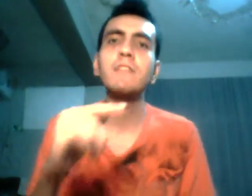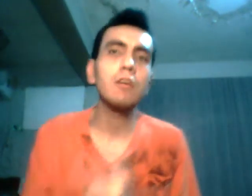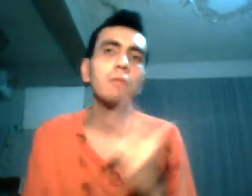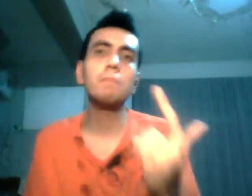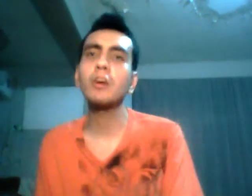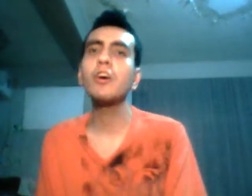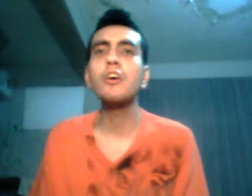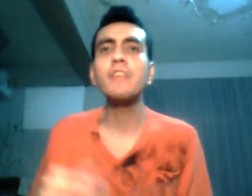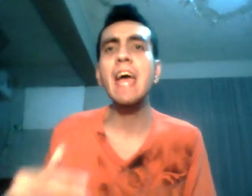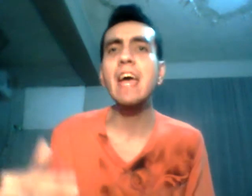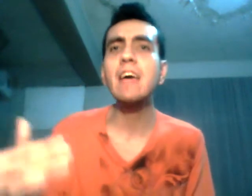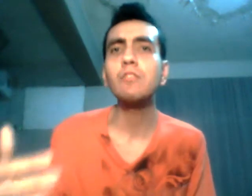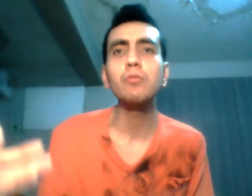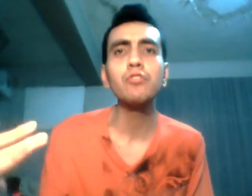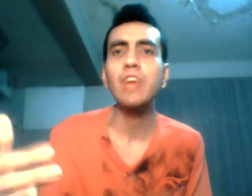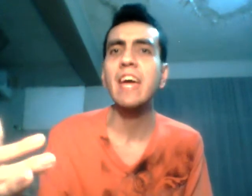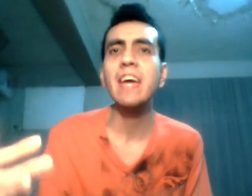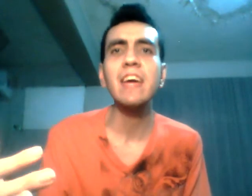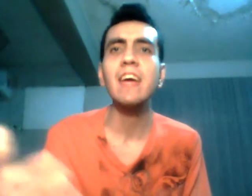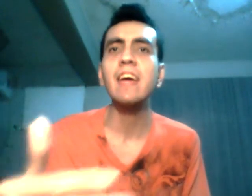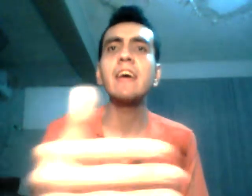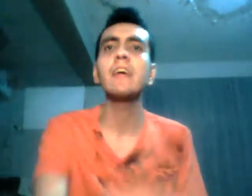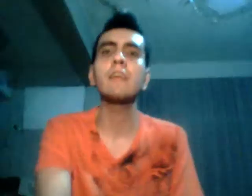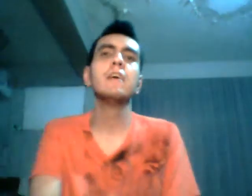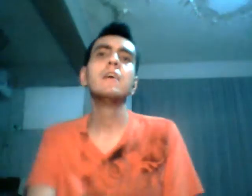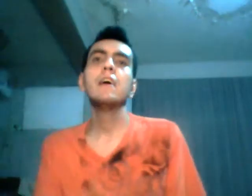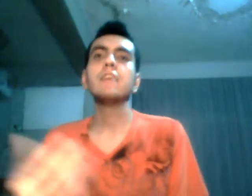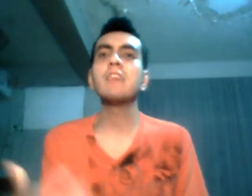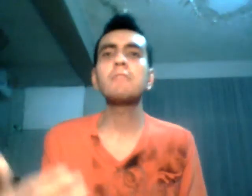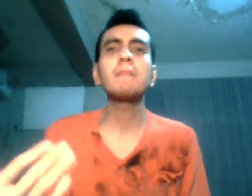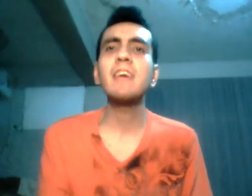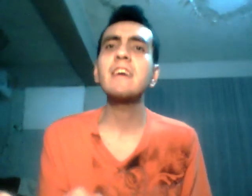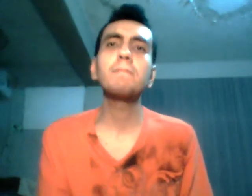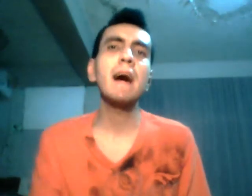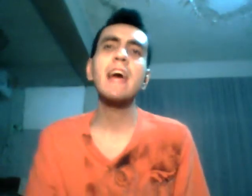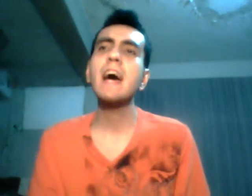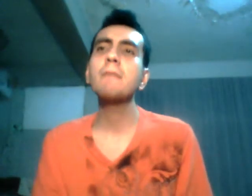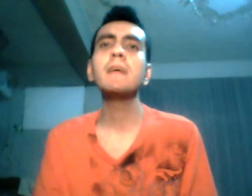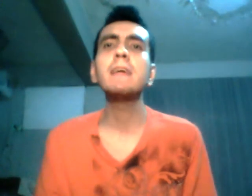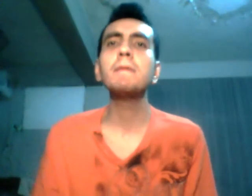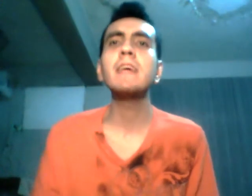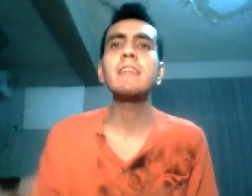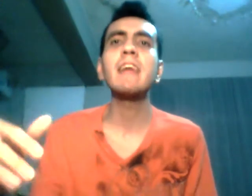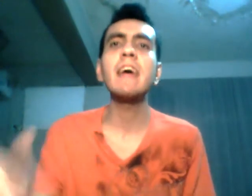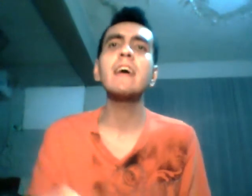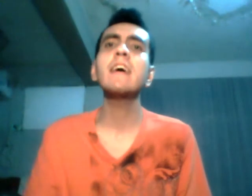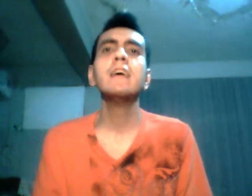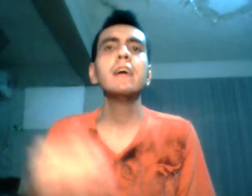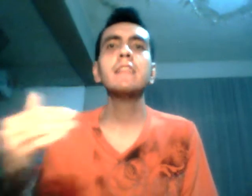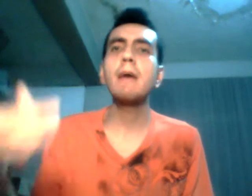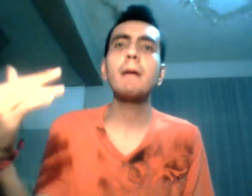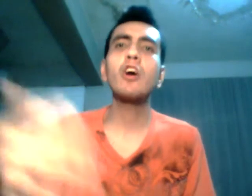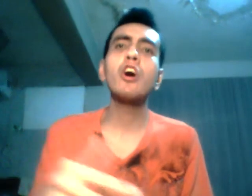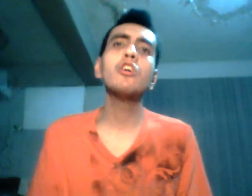solo un poco de tu ser. 6 veces para vivirte debajo de